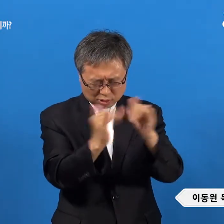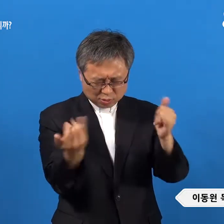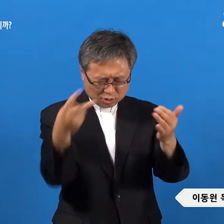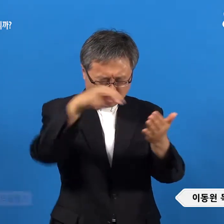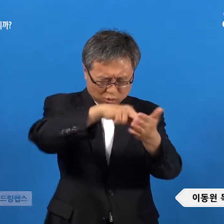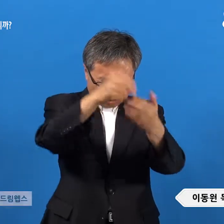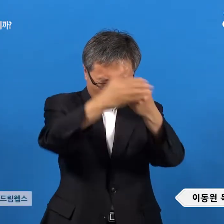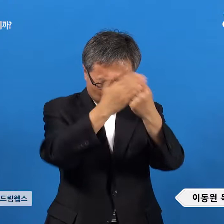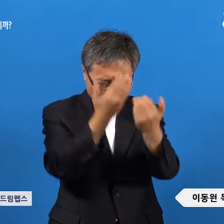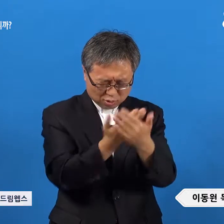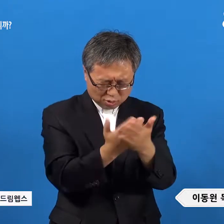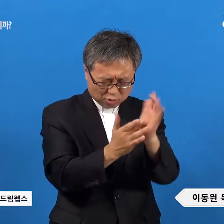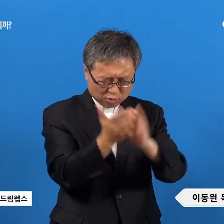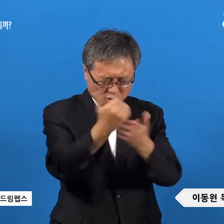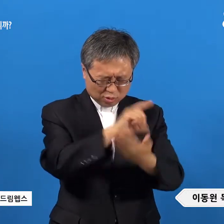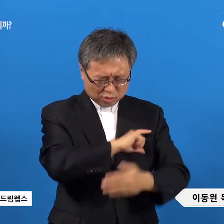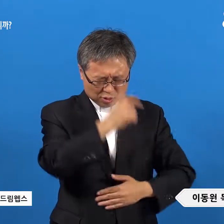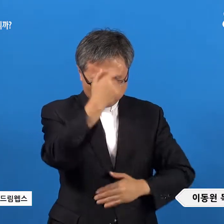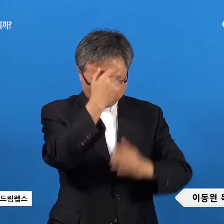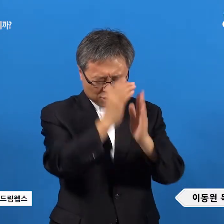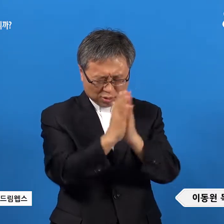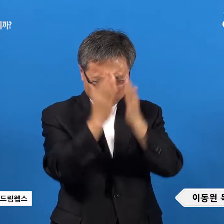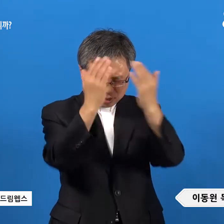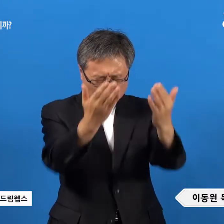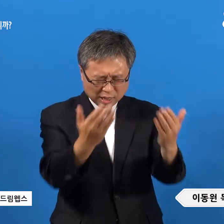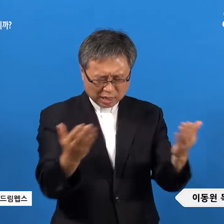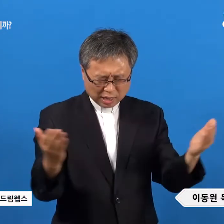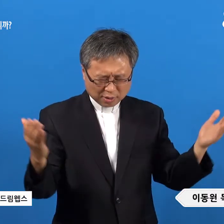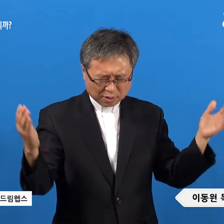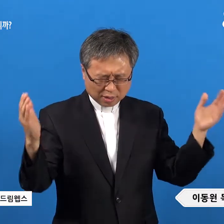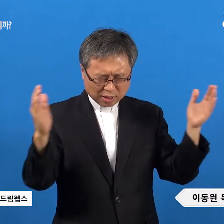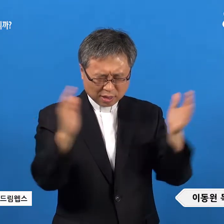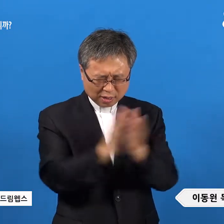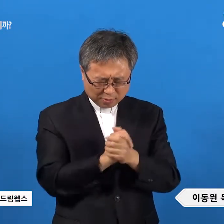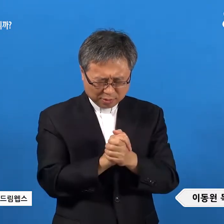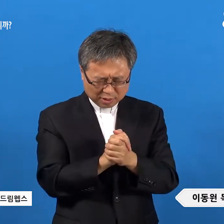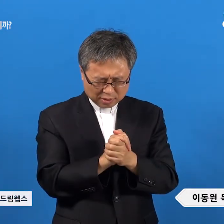도와주시옵소서. 예수님의 이름으로 기도드립니다. 아멘.